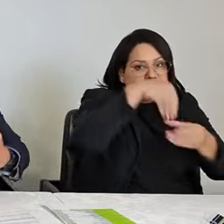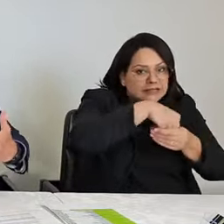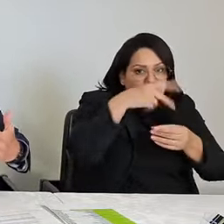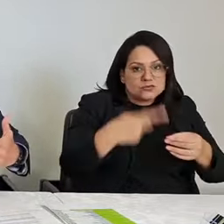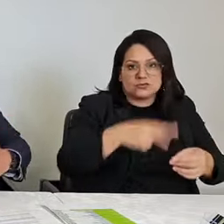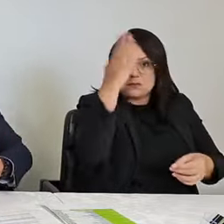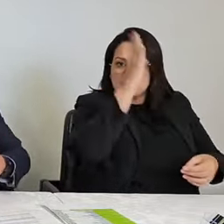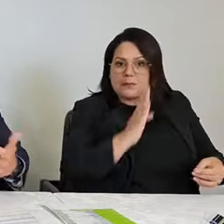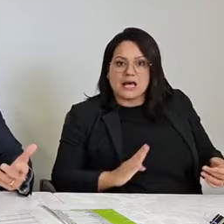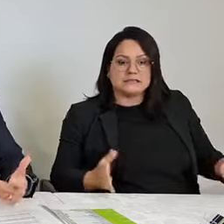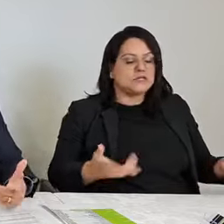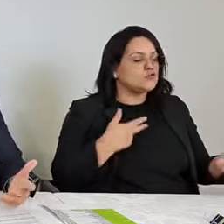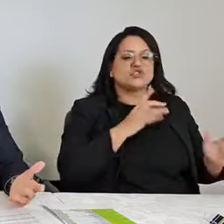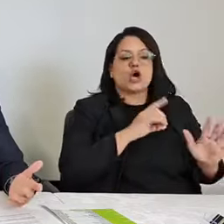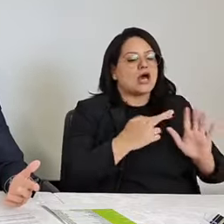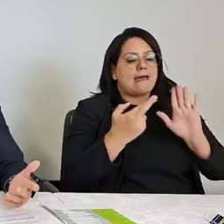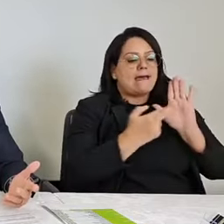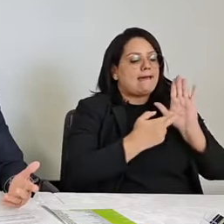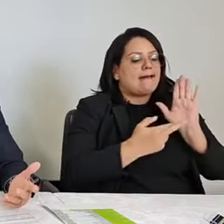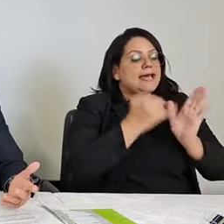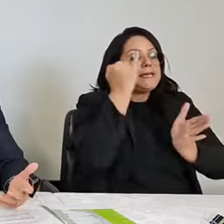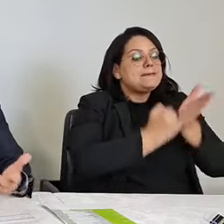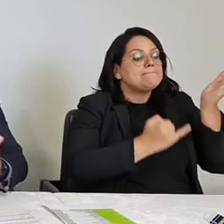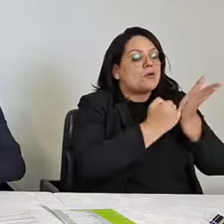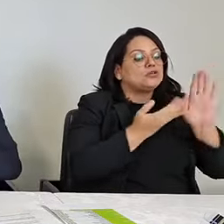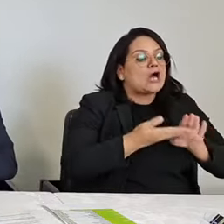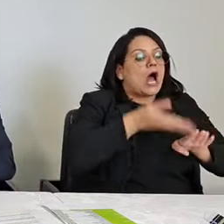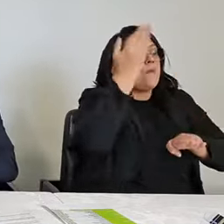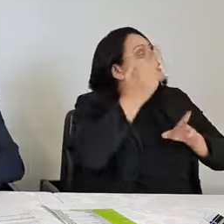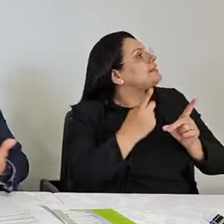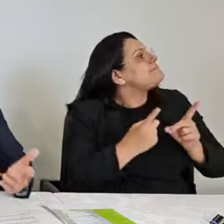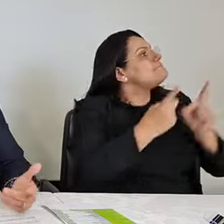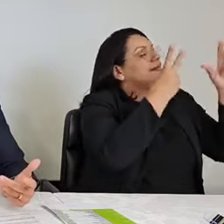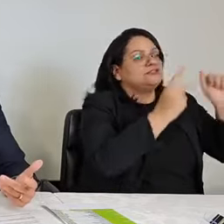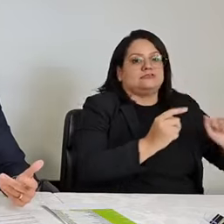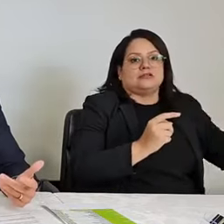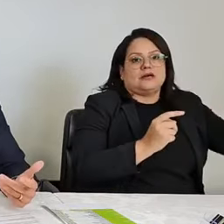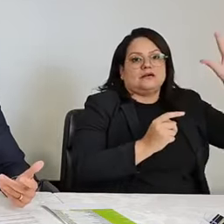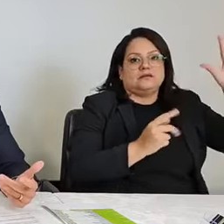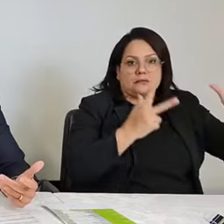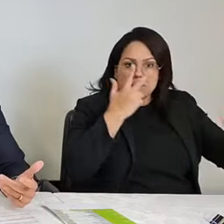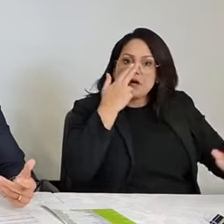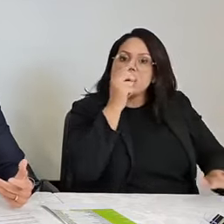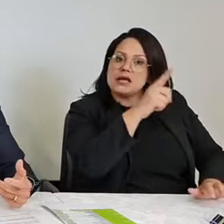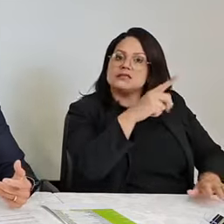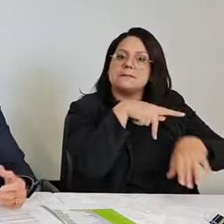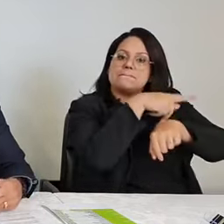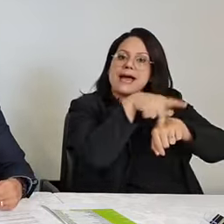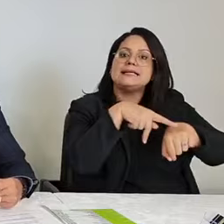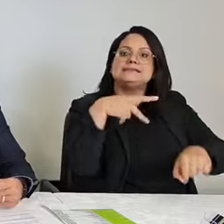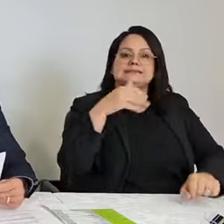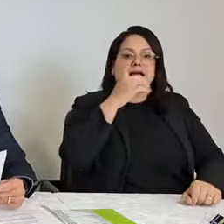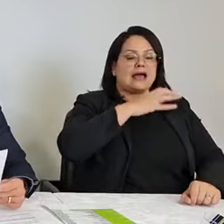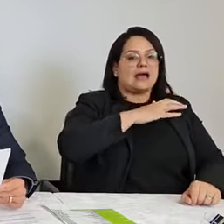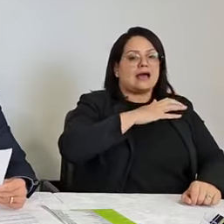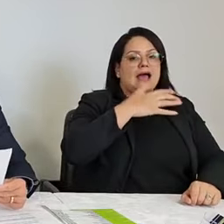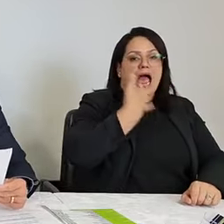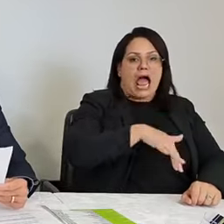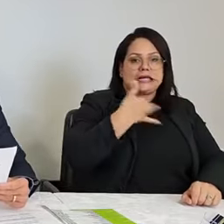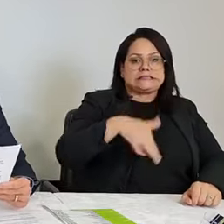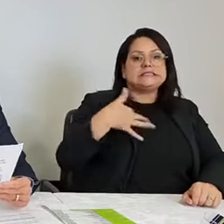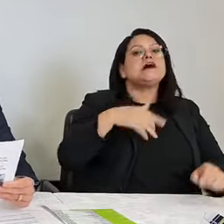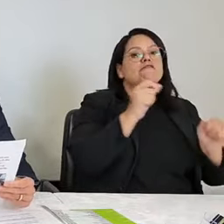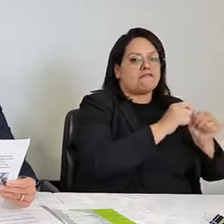Brasil, simplesmente taxando produtos para exportação. Parece que é isso que a Argentina está fazendo. Está fazendo com força e está dando muito